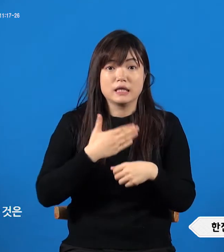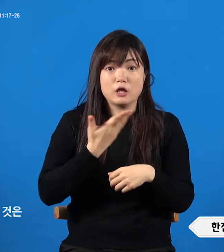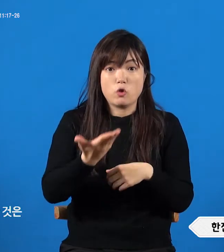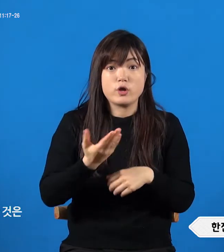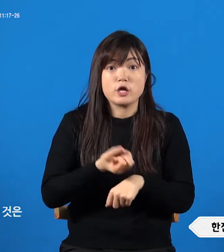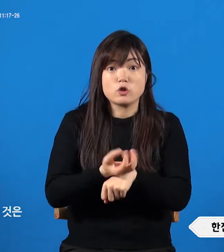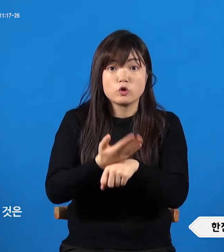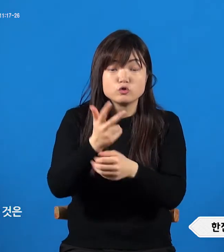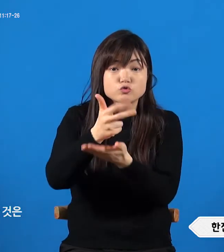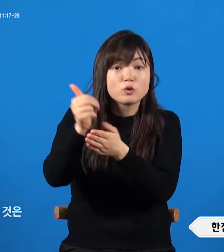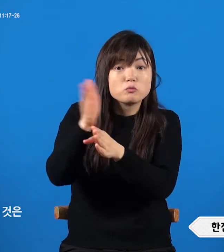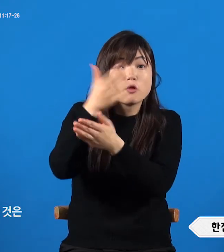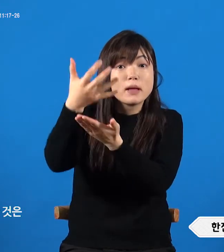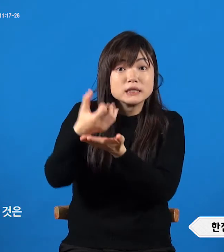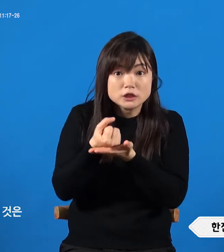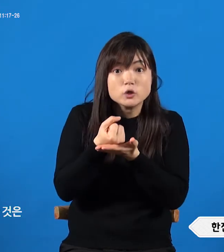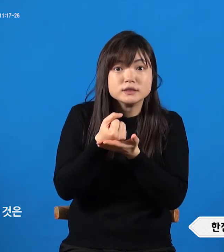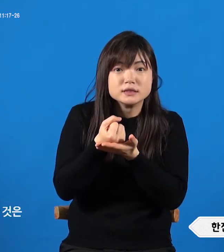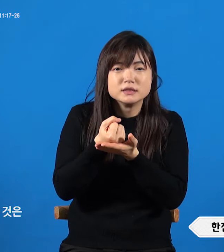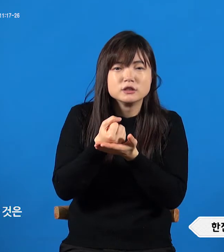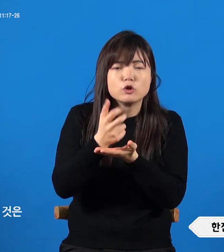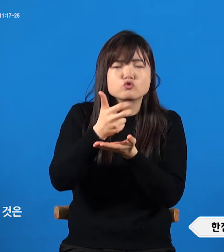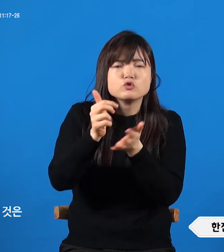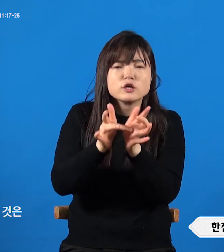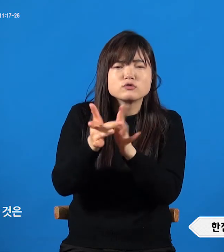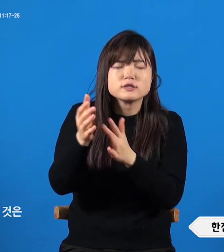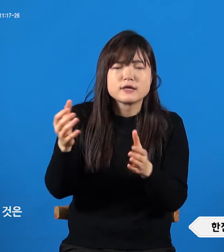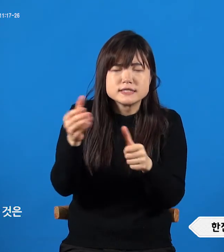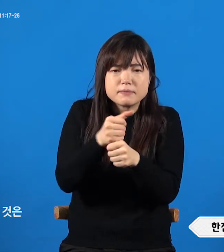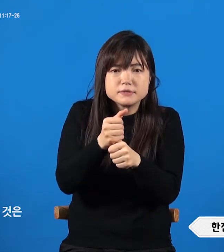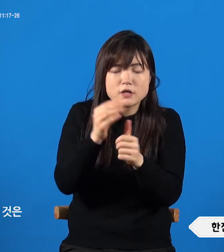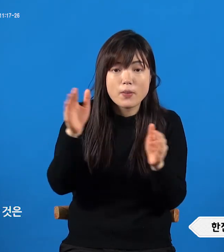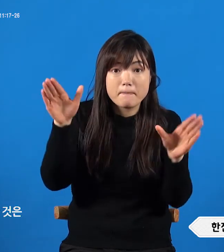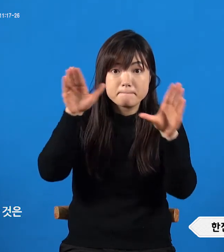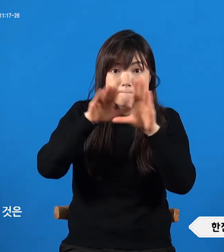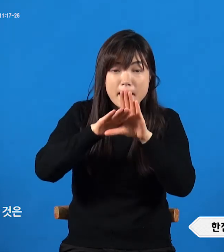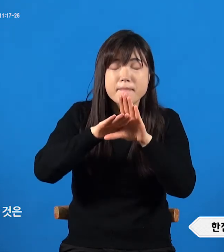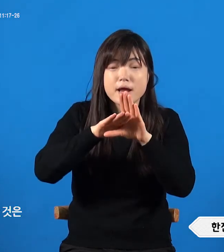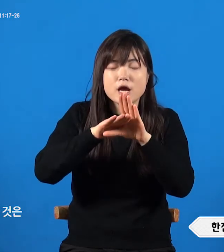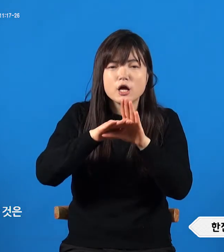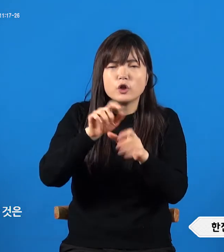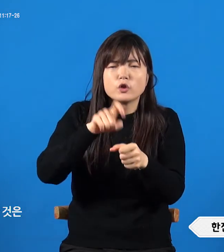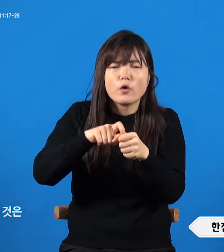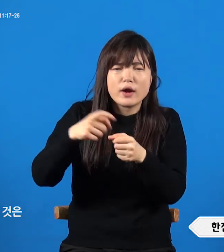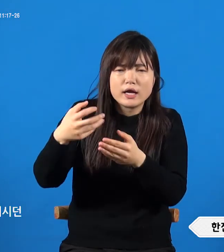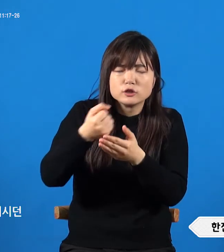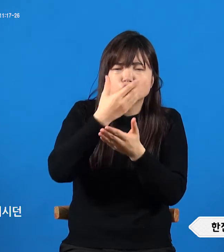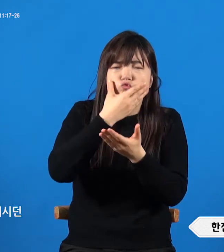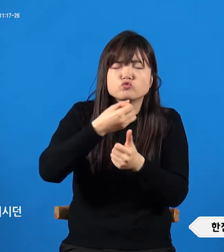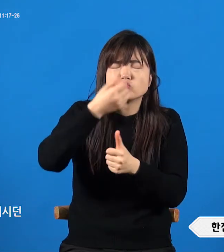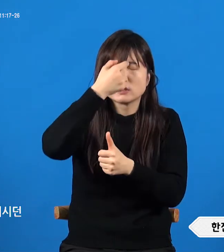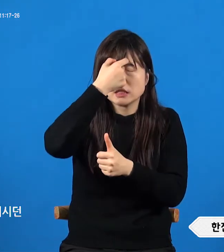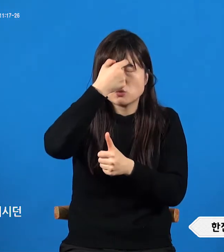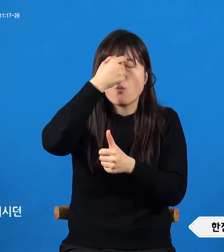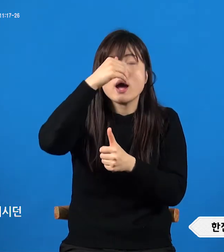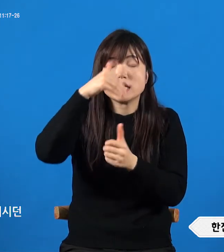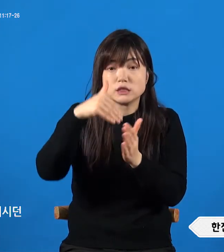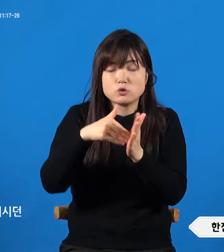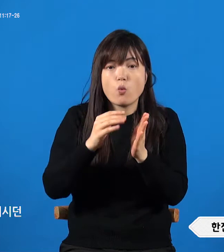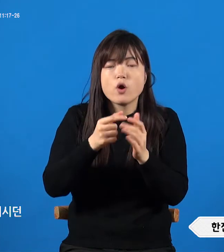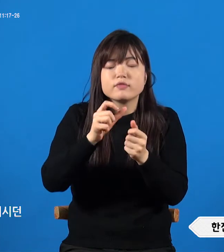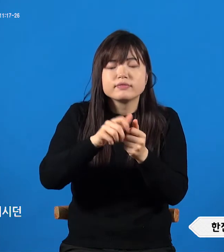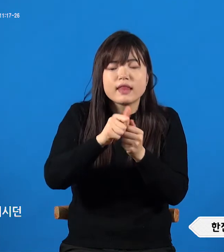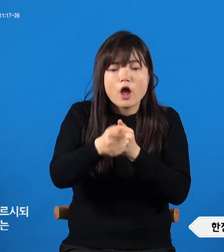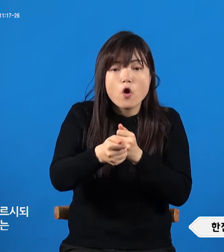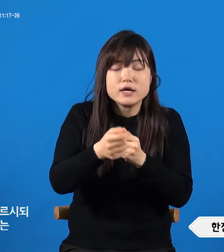내가 너희에게 전한 것은 주께 받은 것이니 곧 주 예수께서 잡히시던 밤에 떡을 가지사 축사하시고